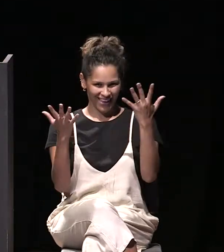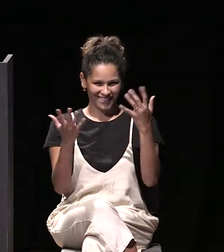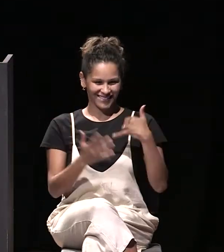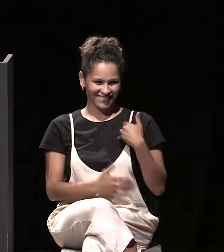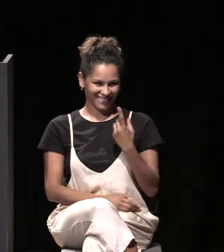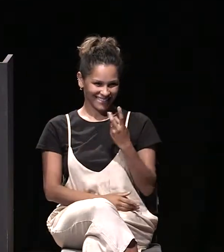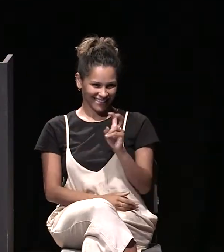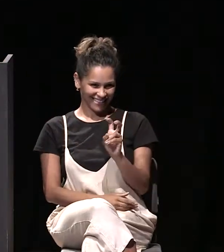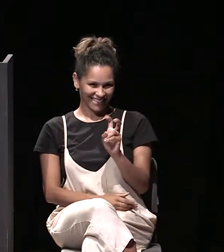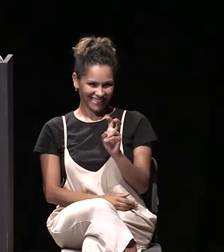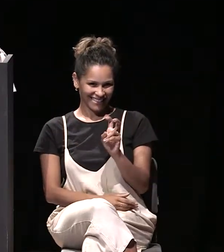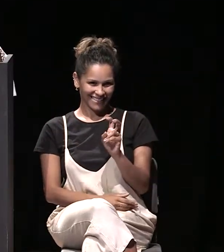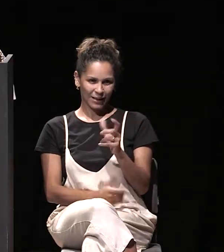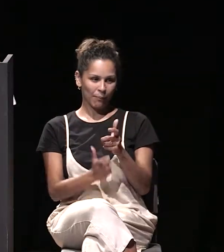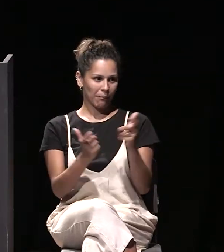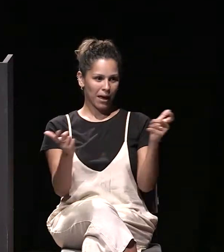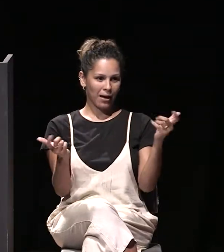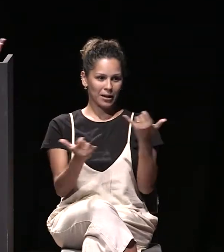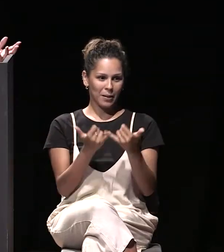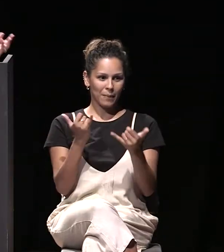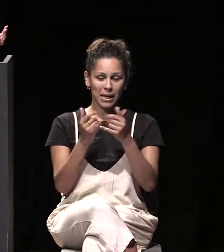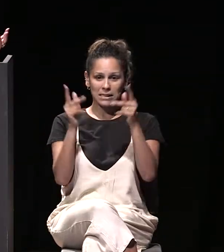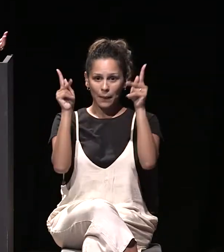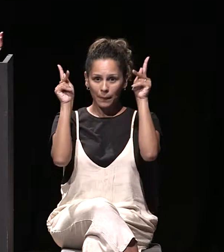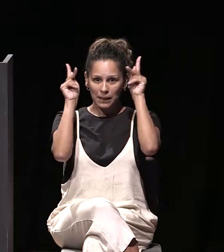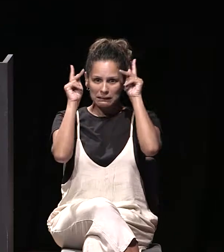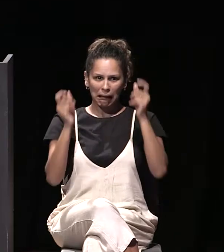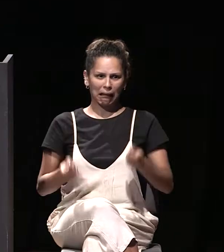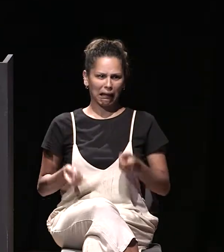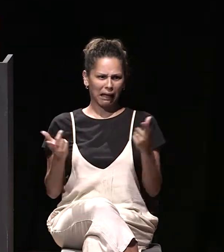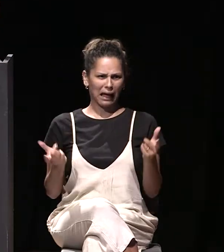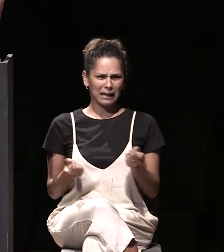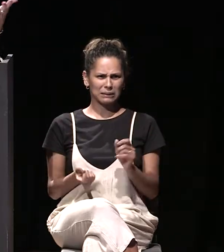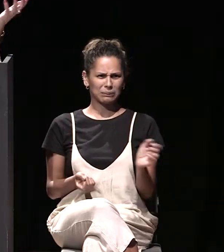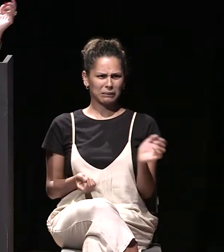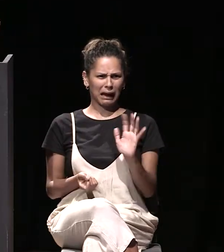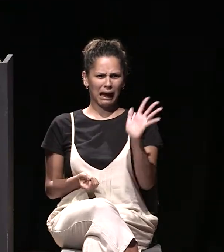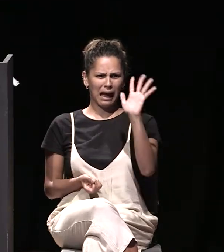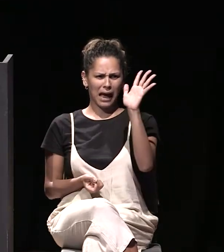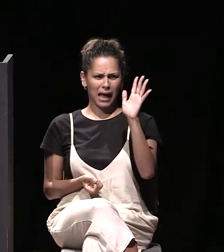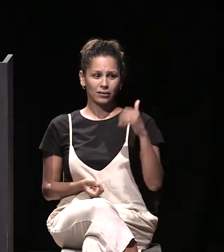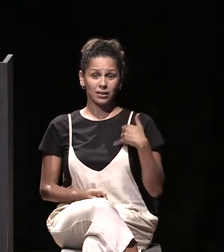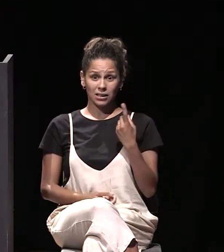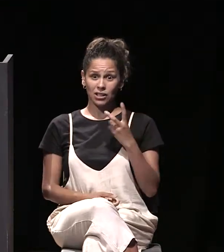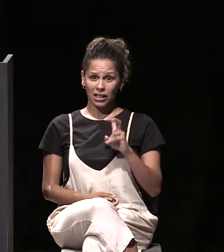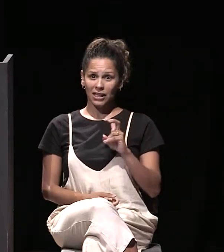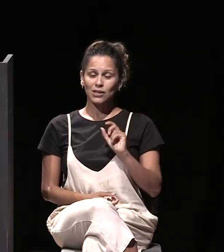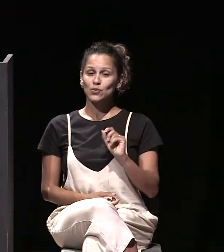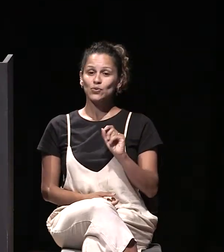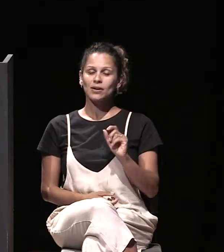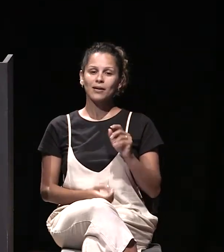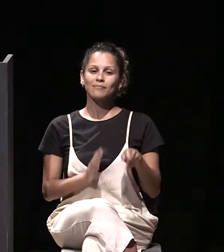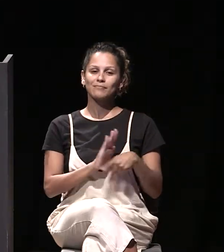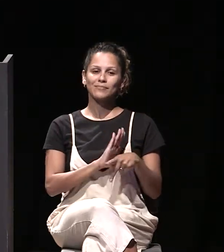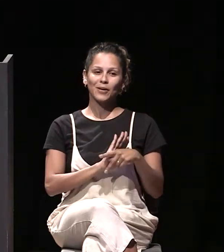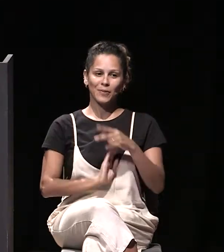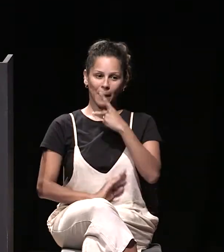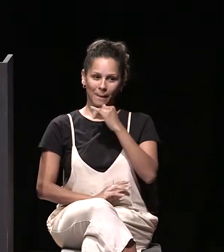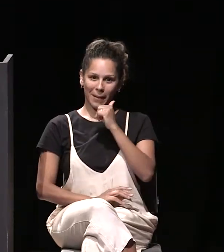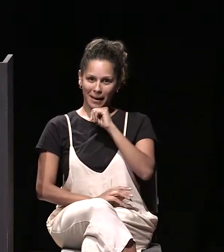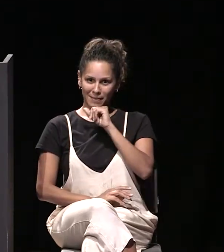muitas meninas anelam e gastam horrores. Aos 15 anos, os pais apresentam a menina em sociedade. Eu mantenho minha